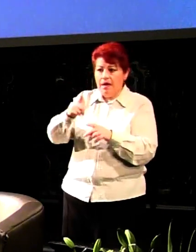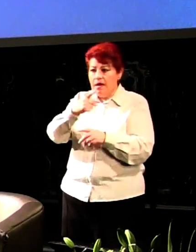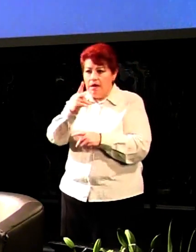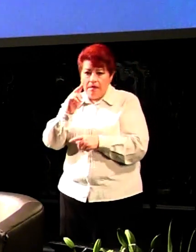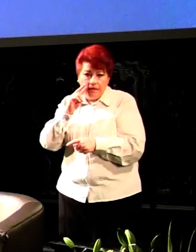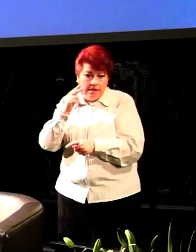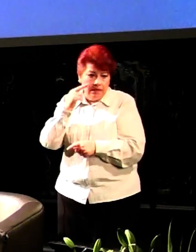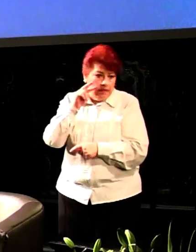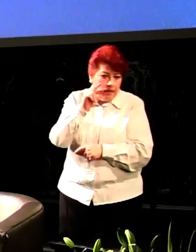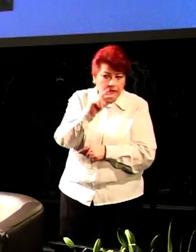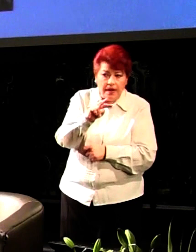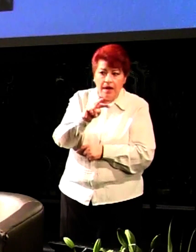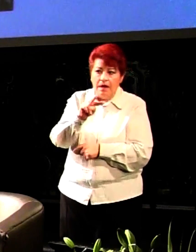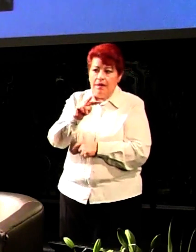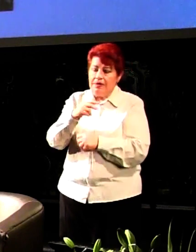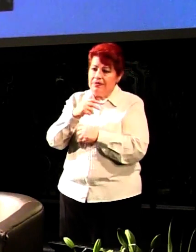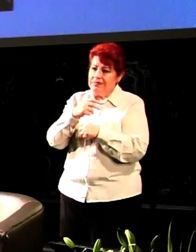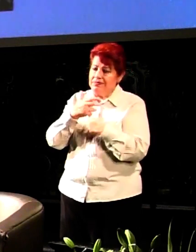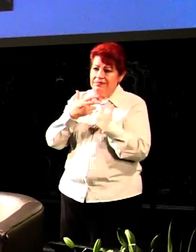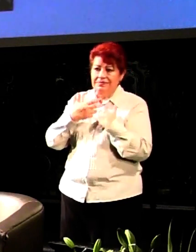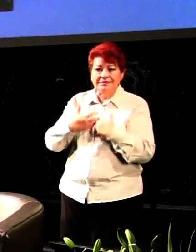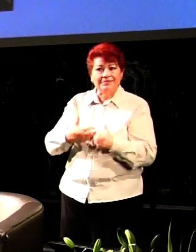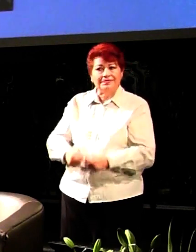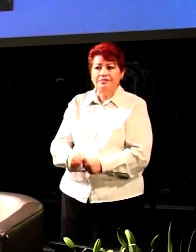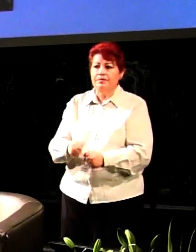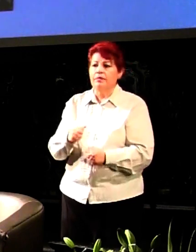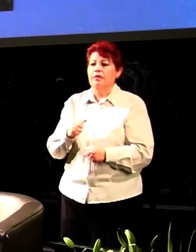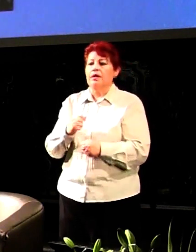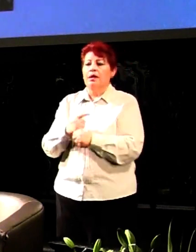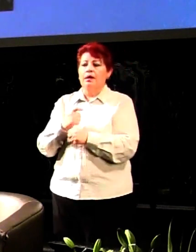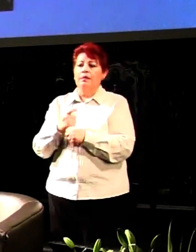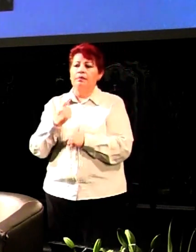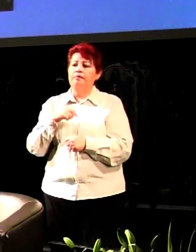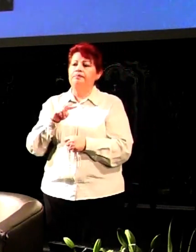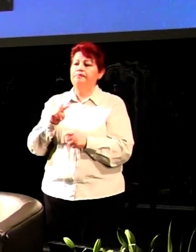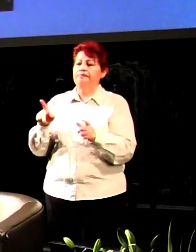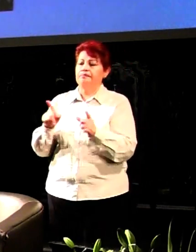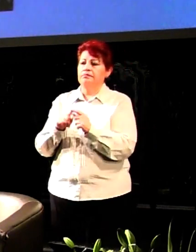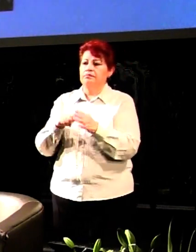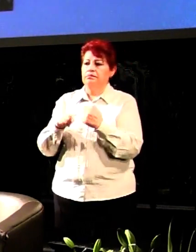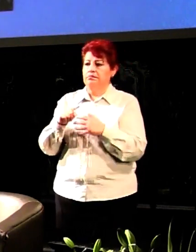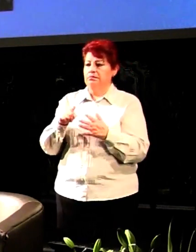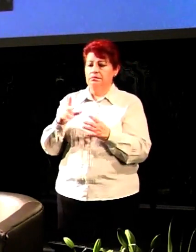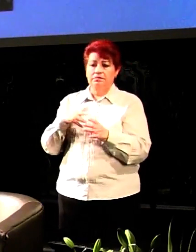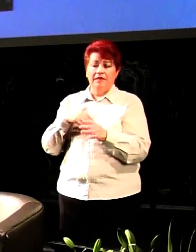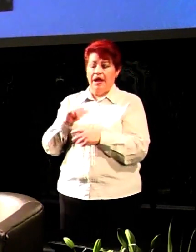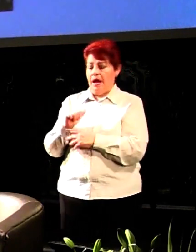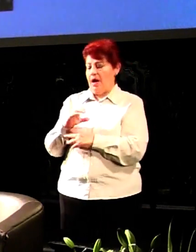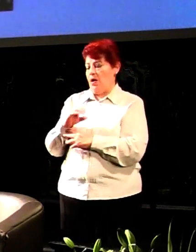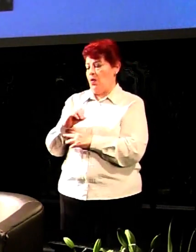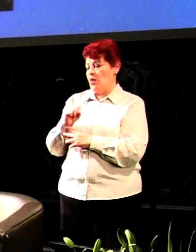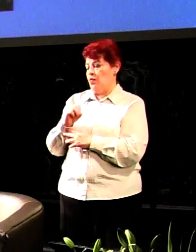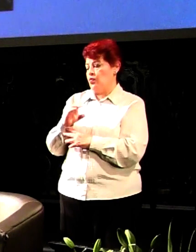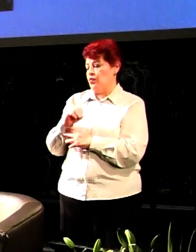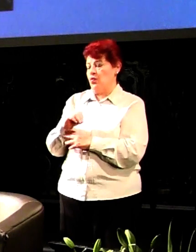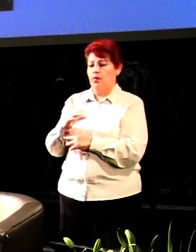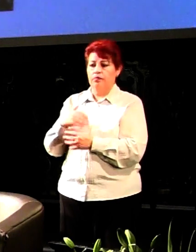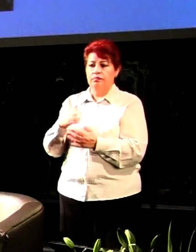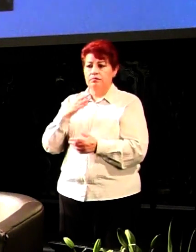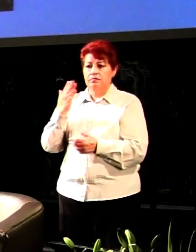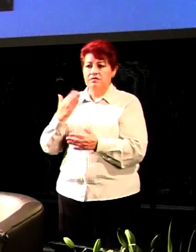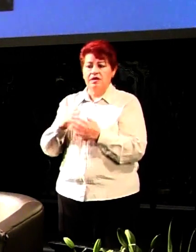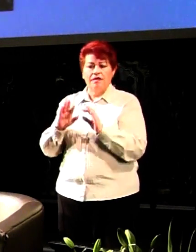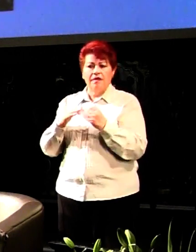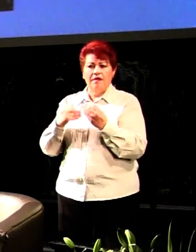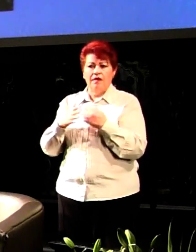observan. Y vamos a ver por qué. Primero vamos a ver brevemente qué es el acoso escolar. El acoso escolar es una